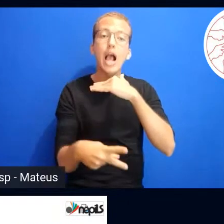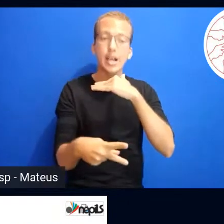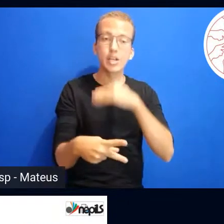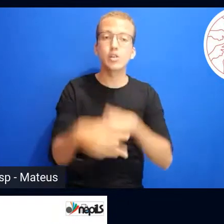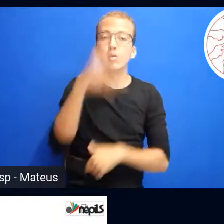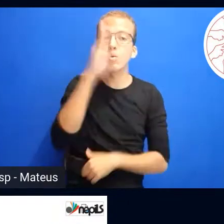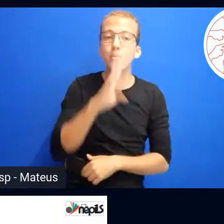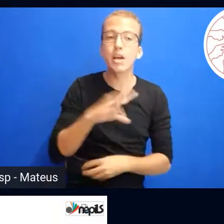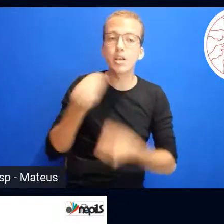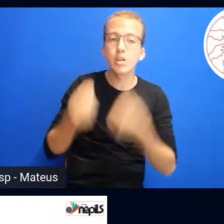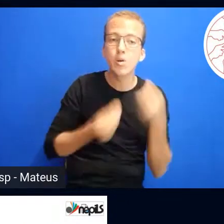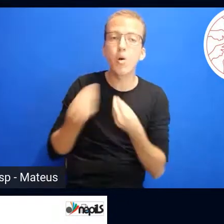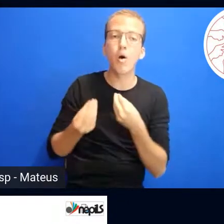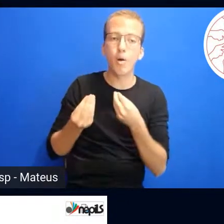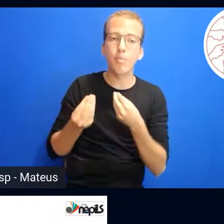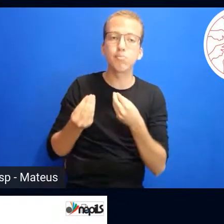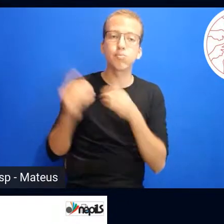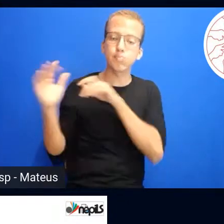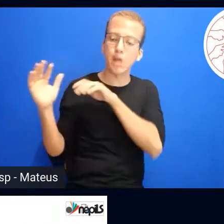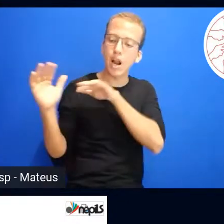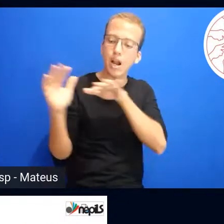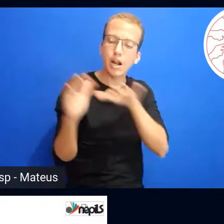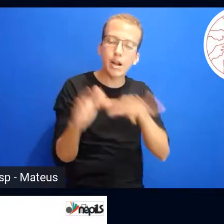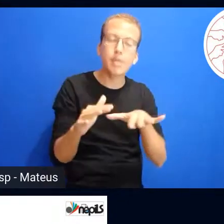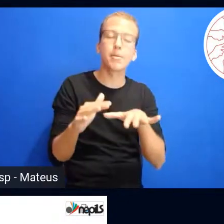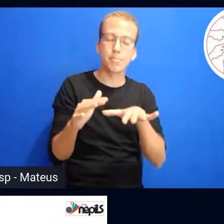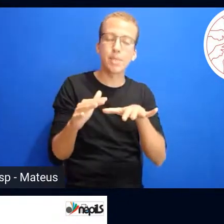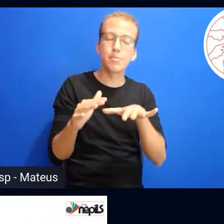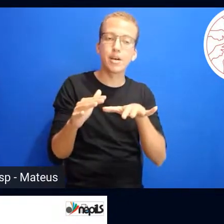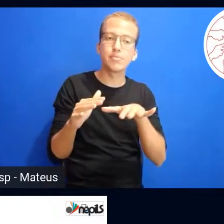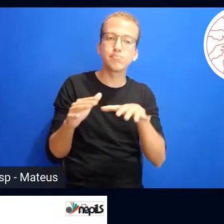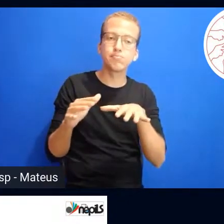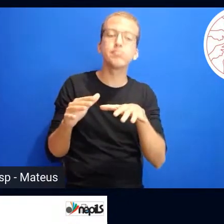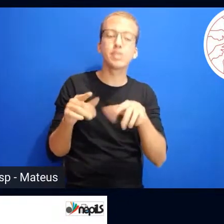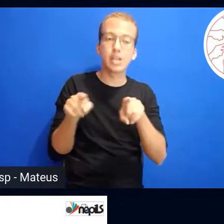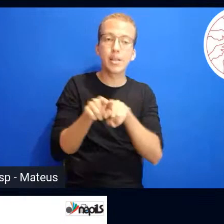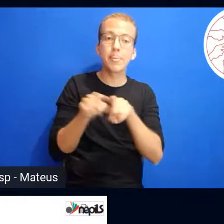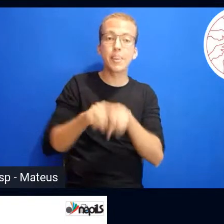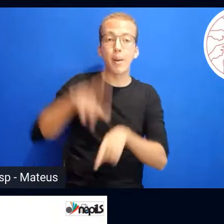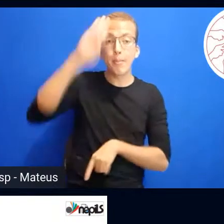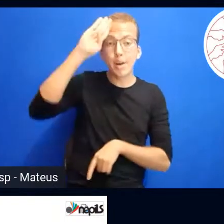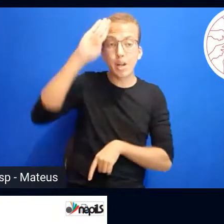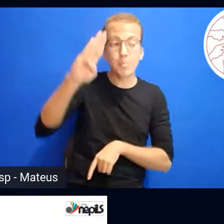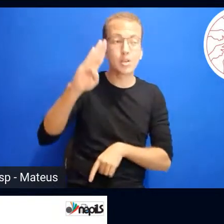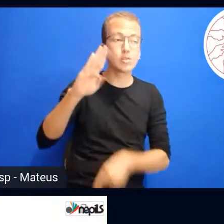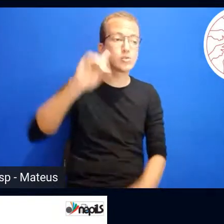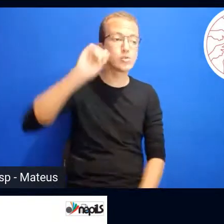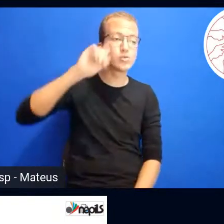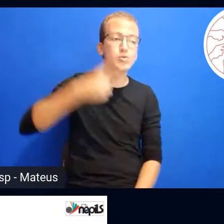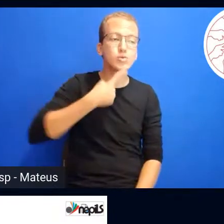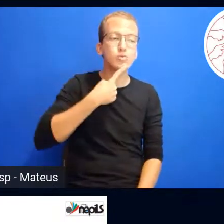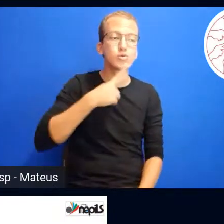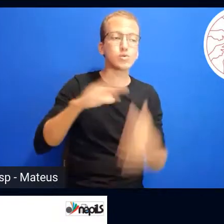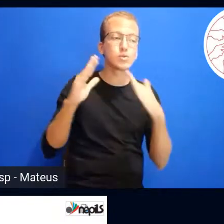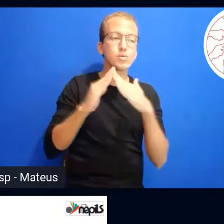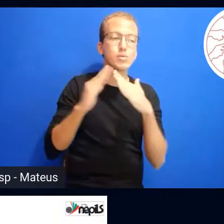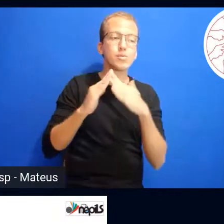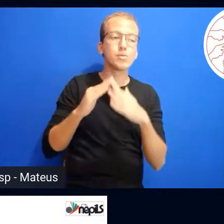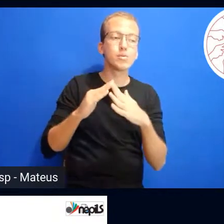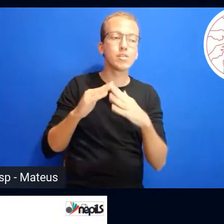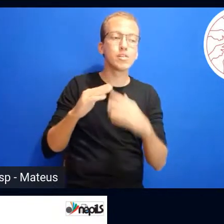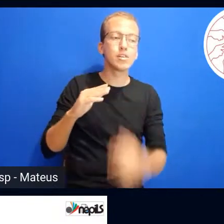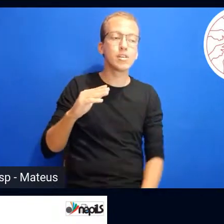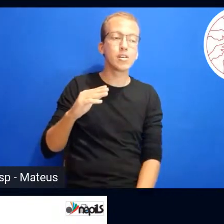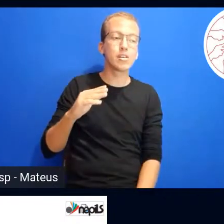especificamente, nós abordamos a questão dos surdos venezuelanos que se refugiaram aqui no Brasil, no estado de